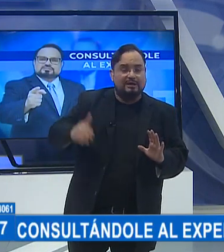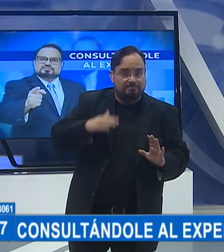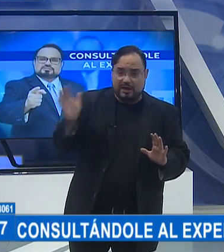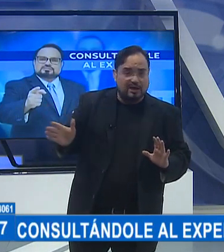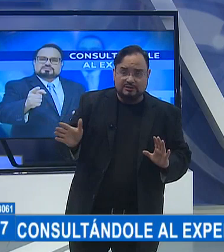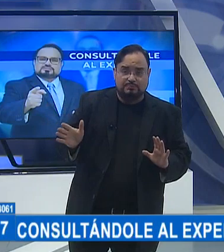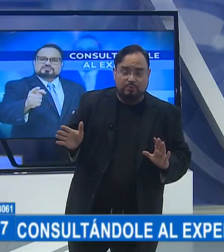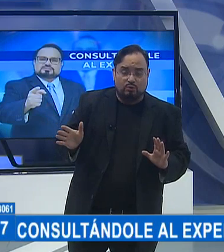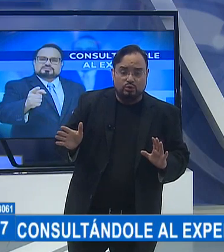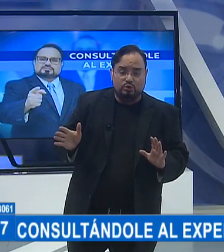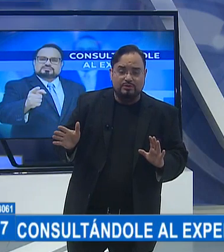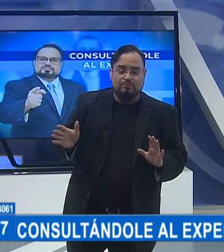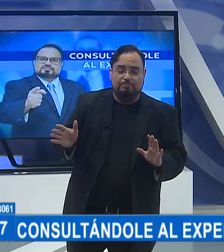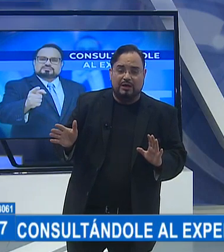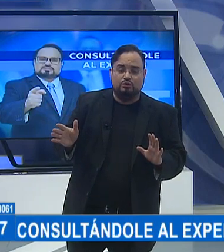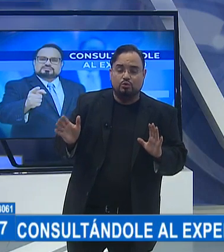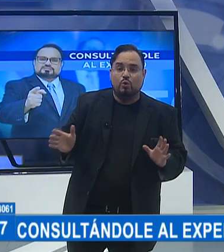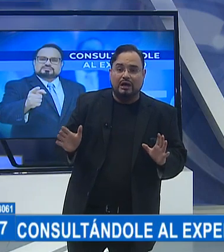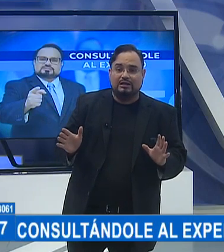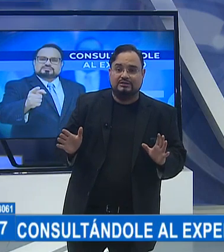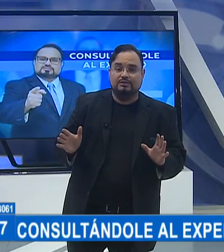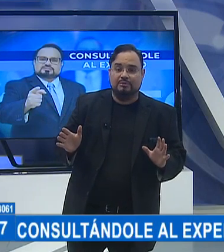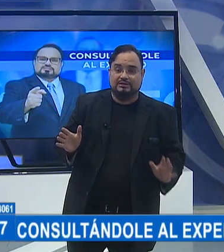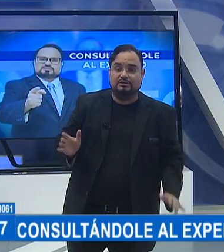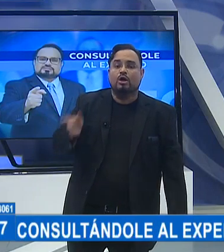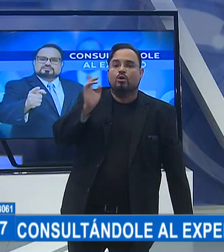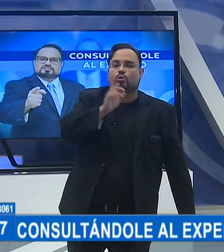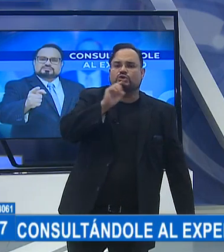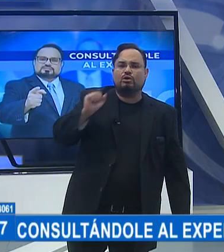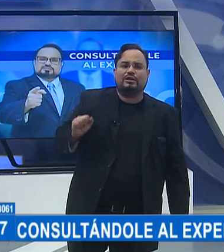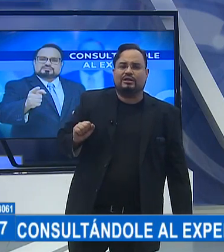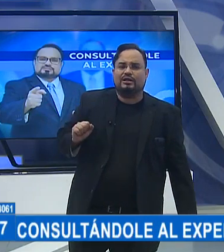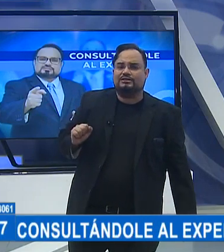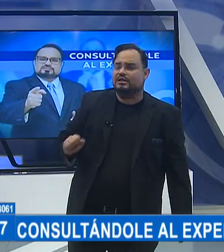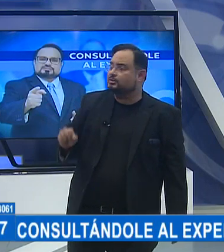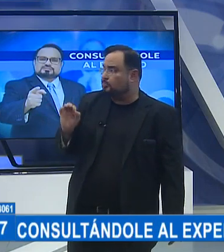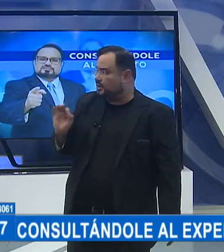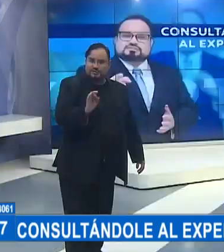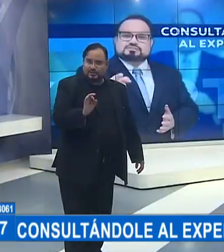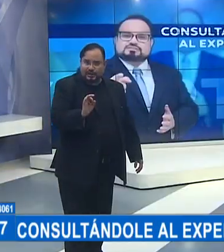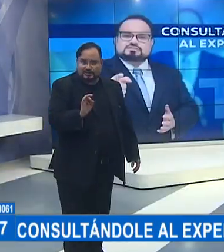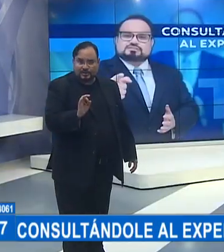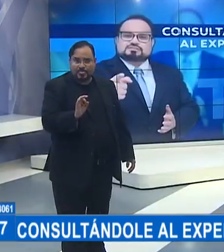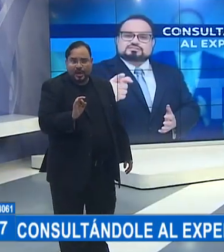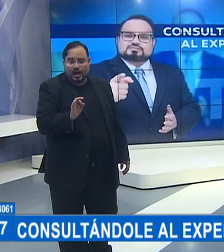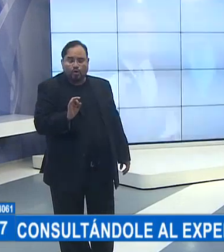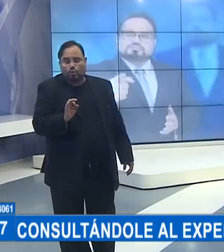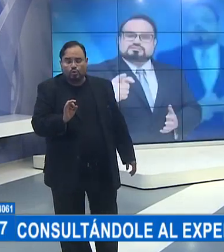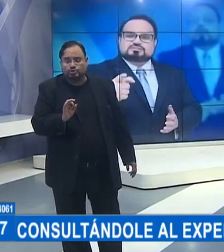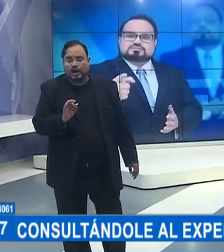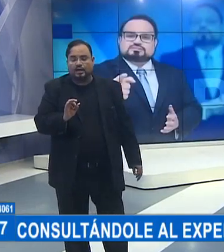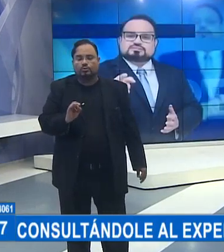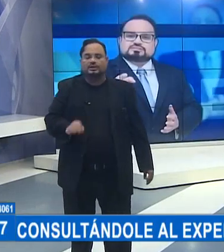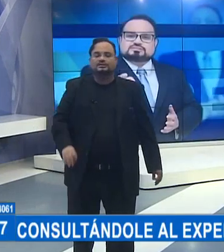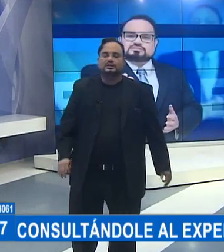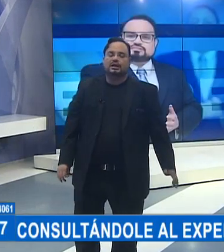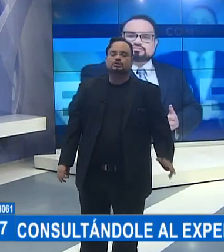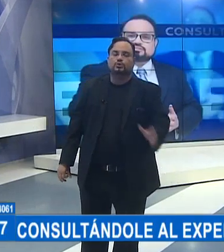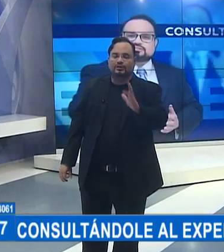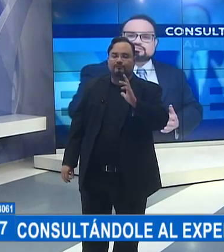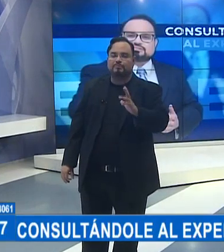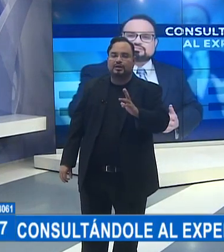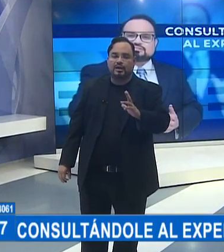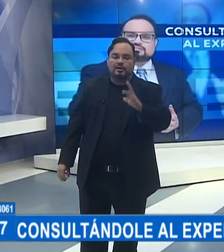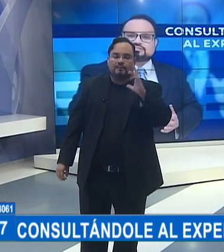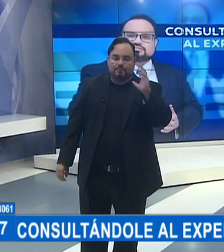pueden ser ampliadas por otro mismo plazo igual de 6 meses. Usted lo que tiene que hacer es presentarse a un juzgado, en este